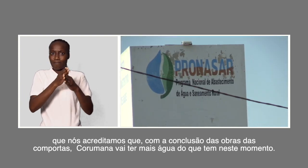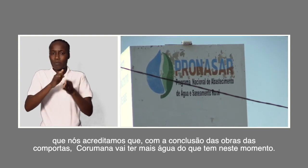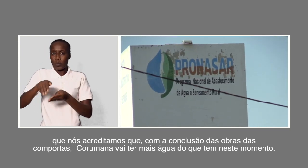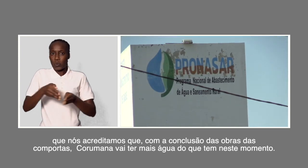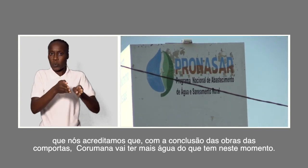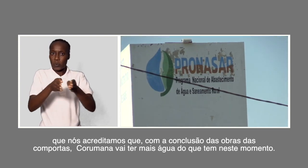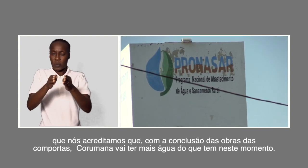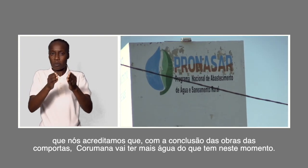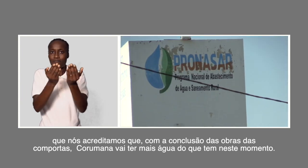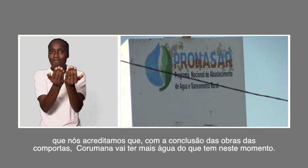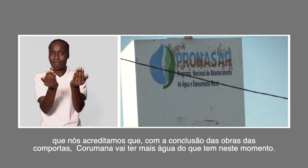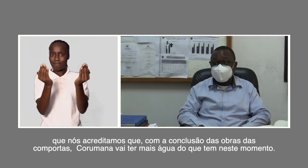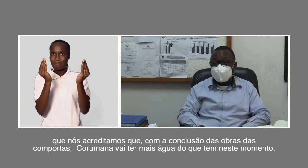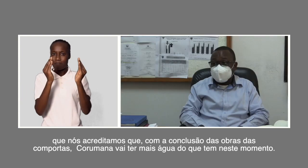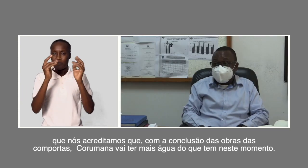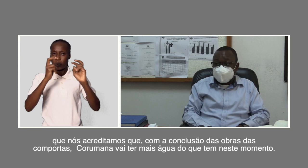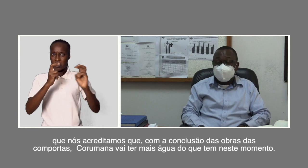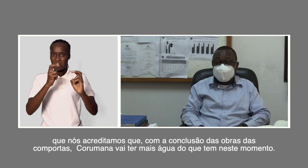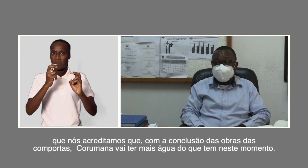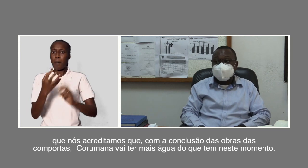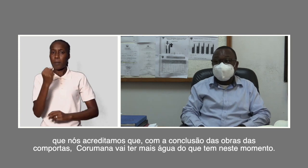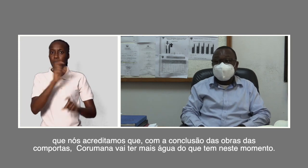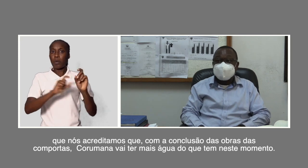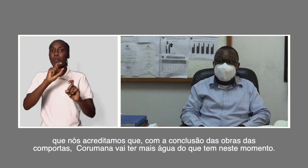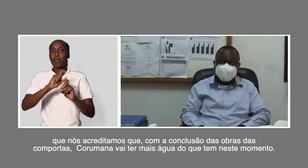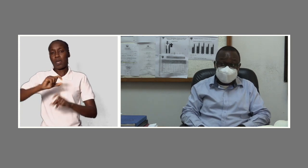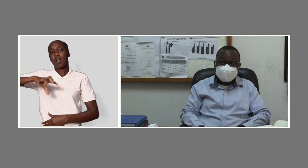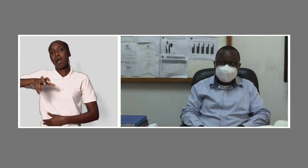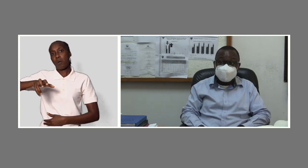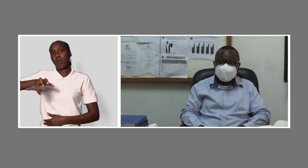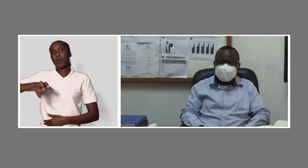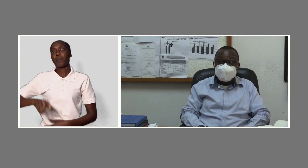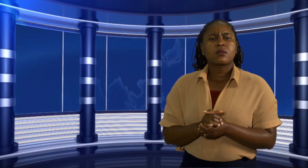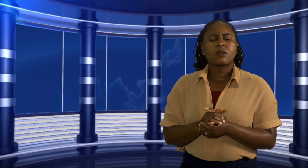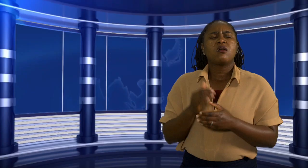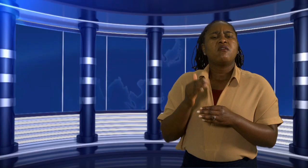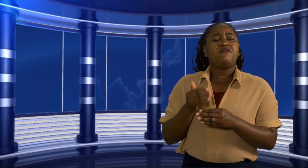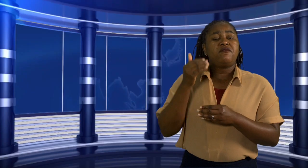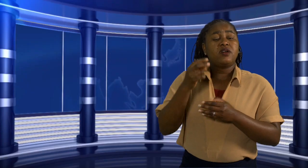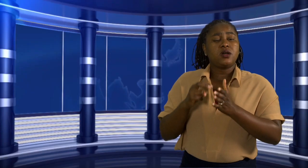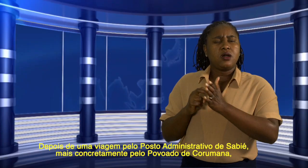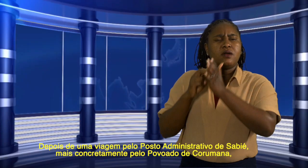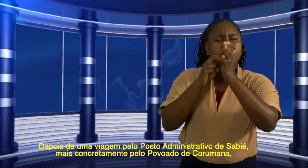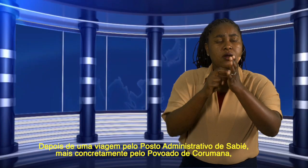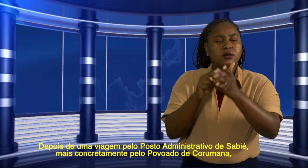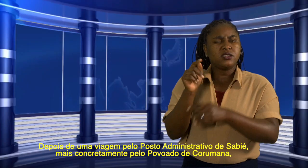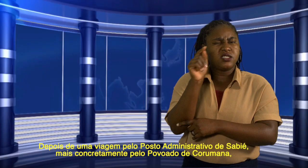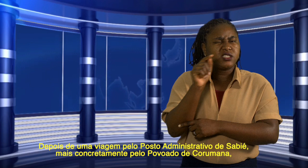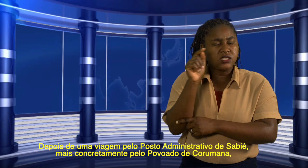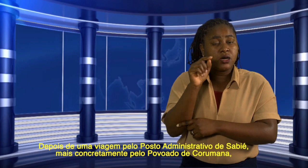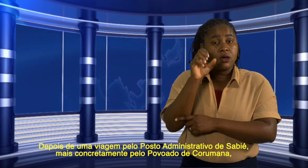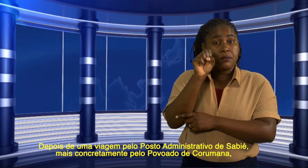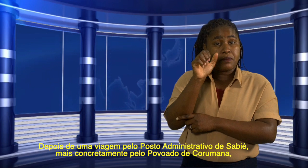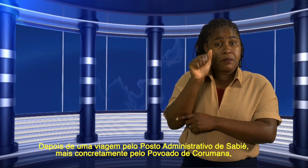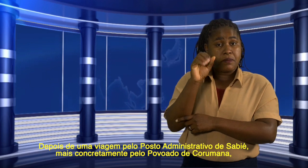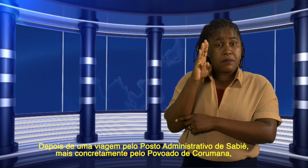de construção de comportas, o próprio Kurman vai ter mais água do que tem neste momento. Depois de uma viagem